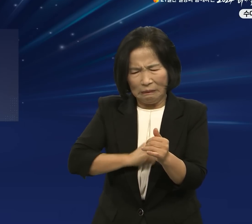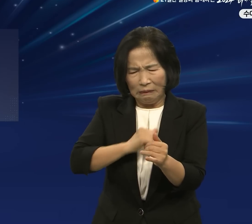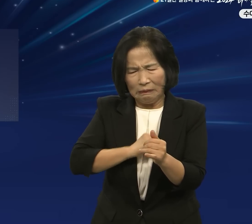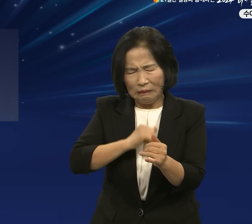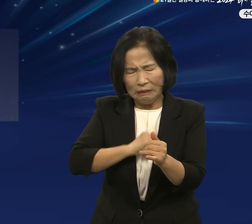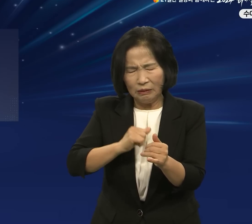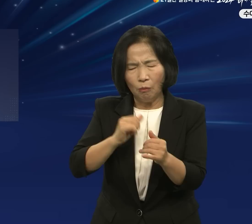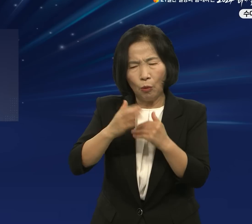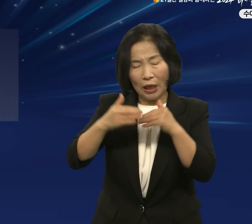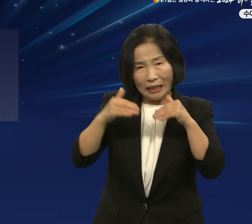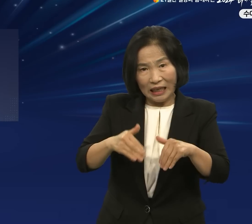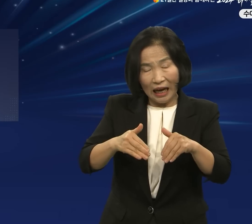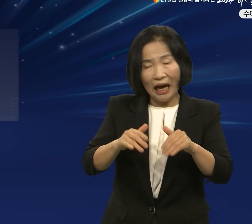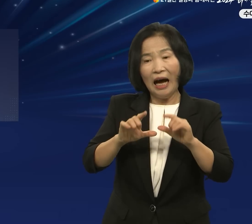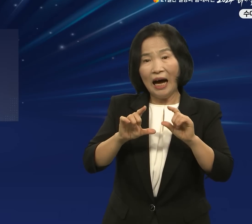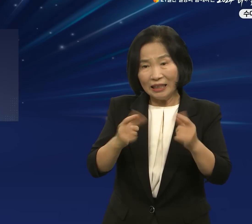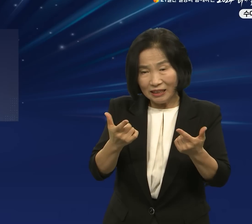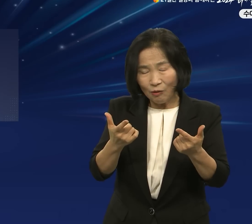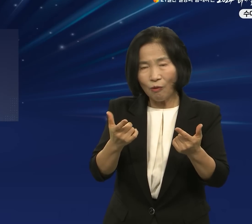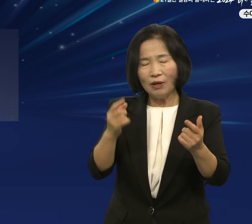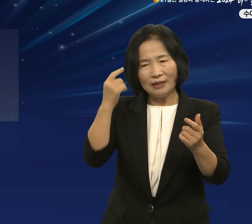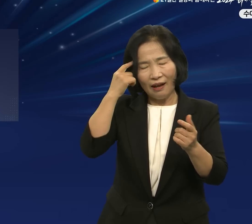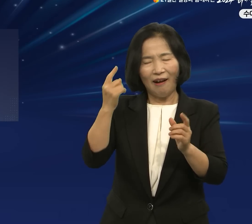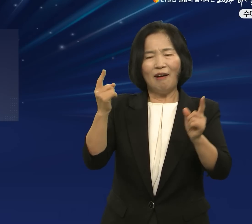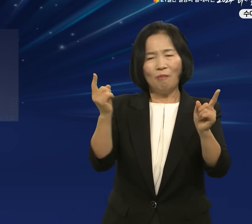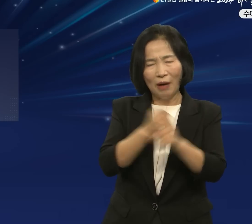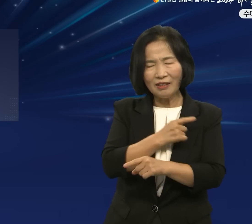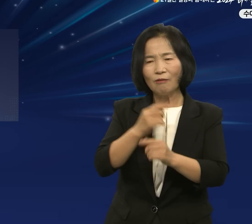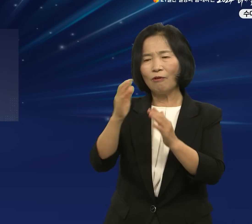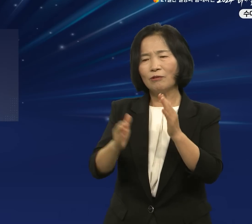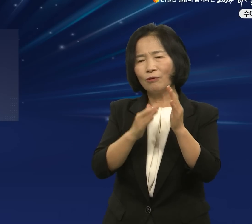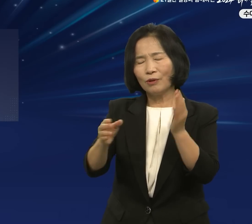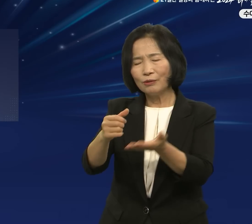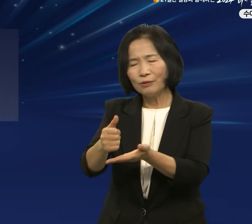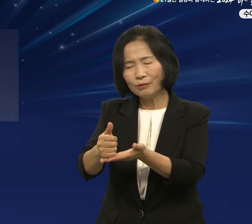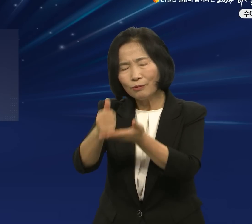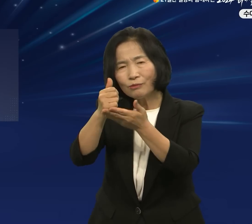볼 수 있는 단선이었습니다.